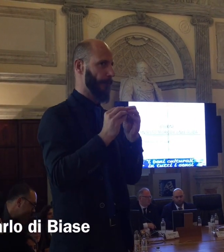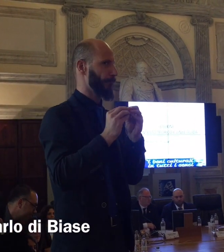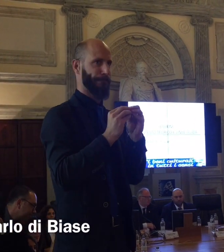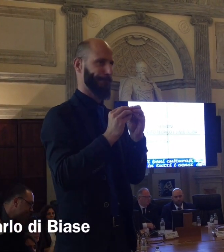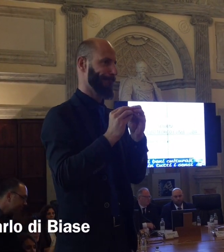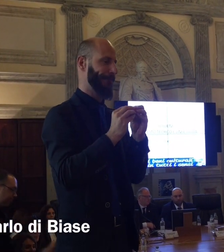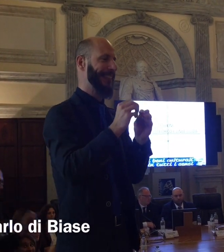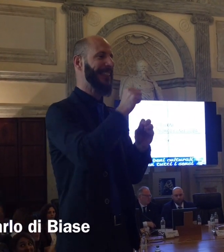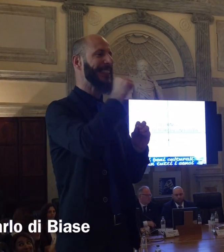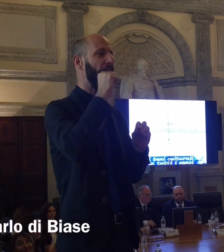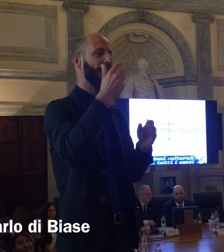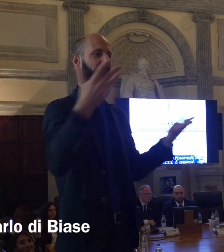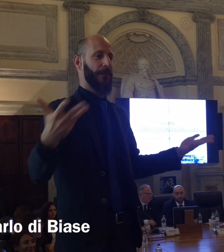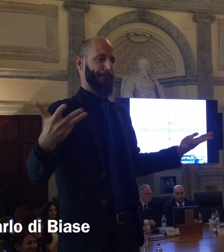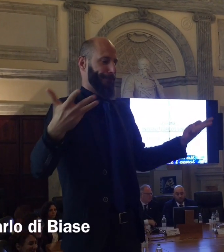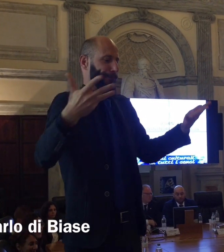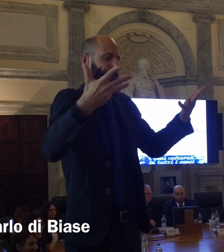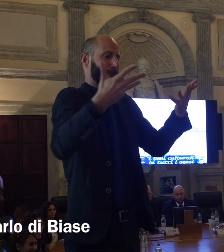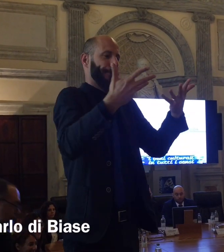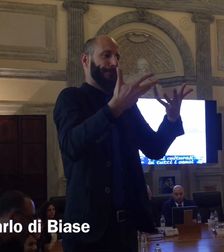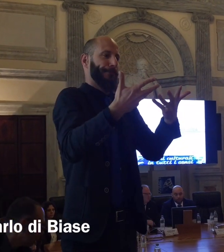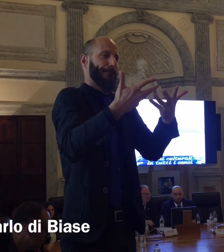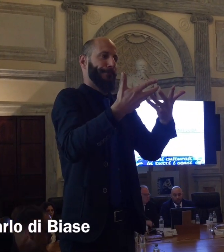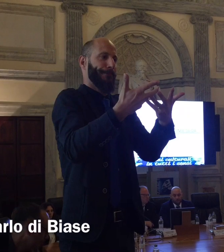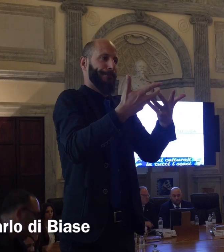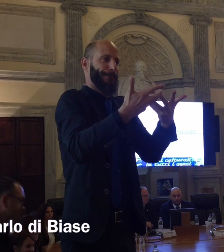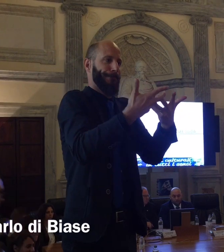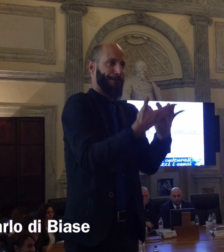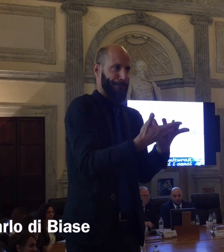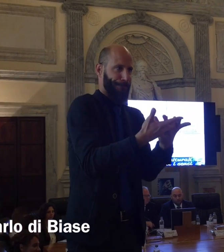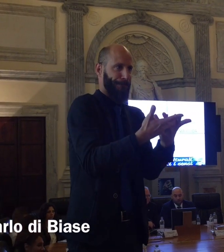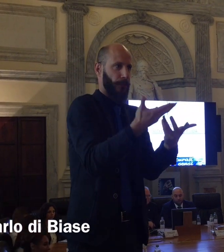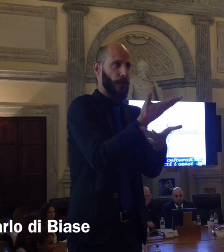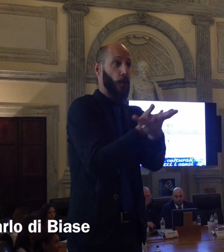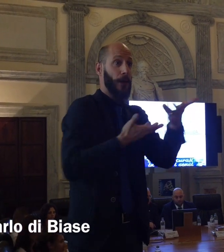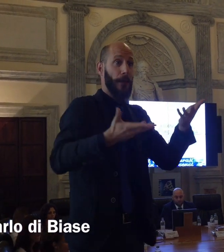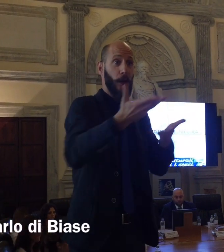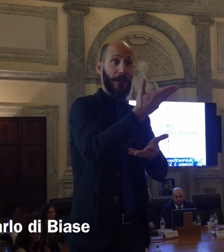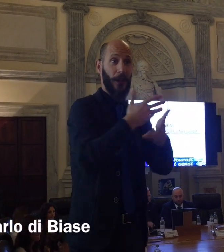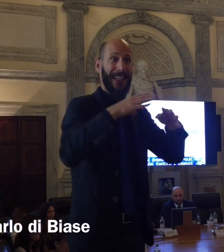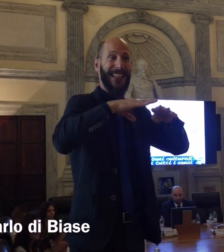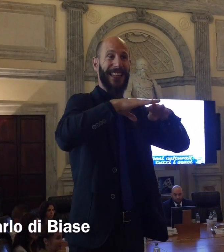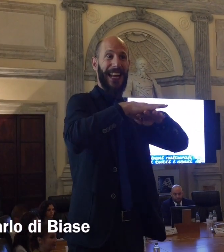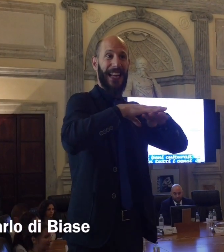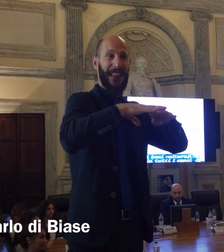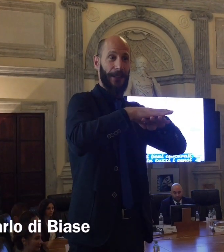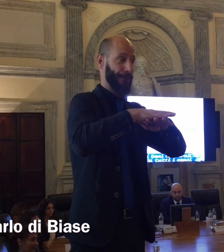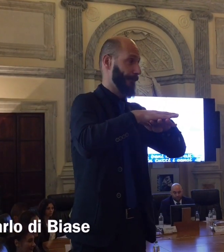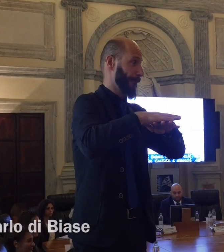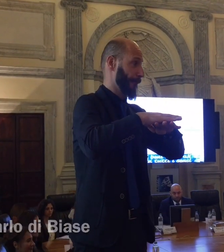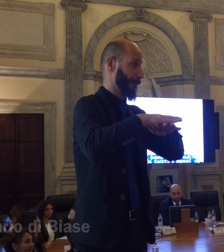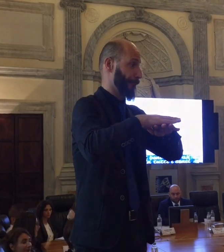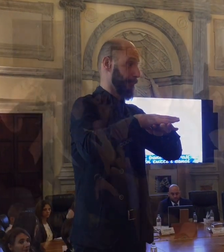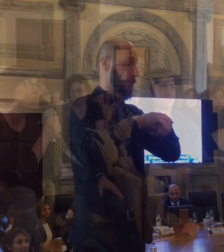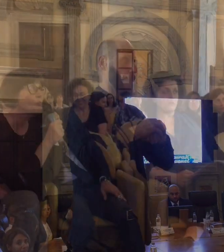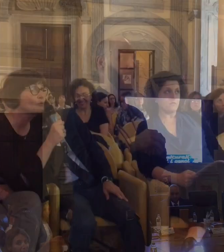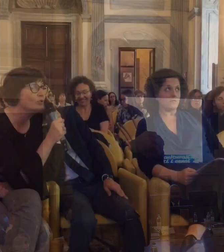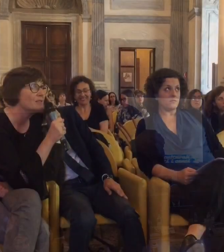che non siano possibilmente riguardanti solo la categoria dei sordi o solo il punto di